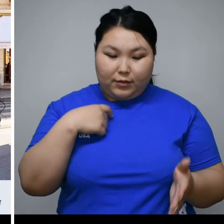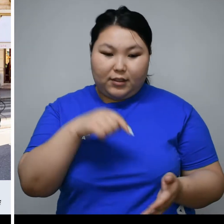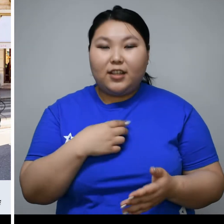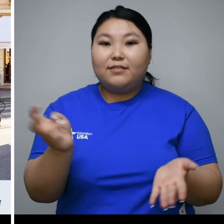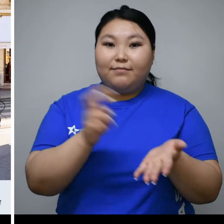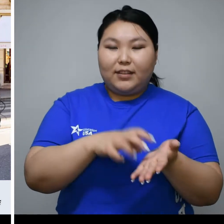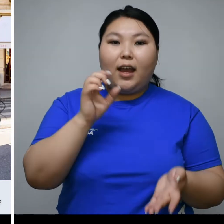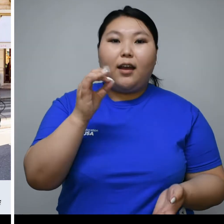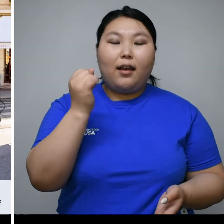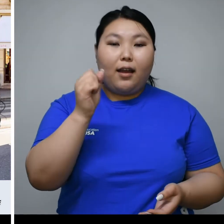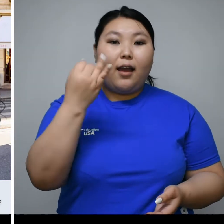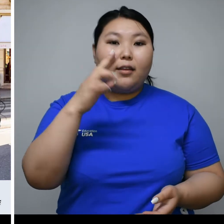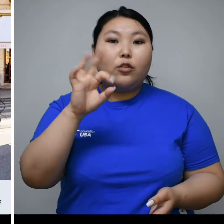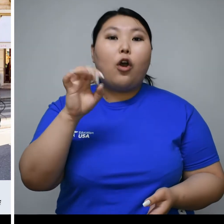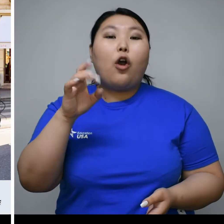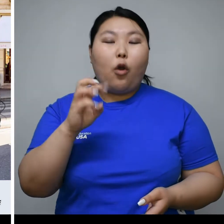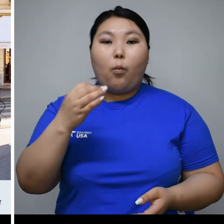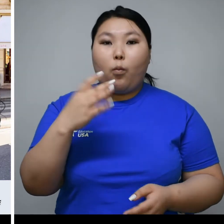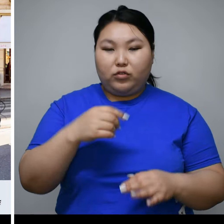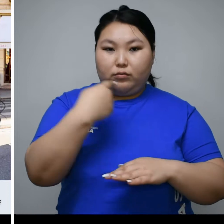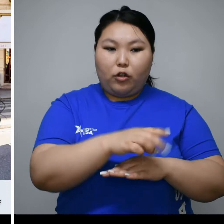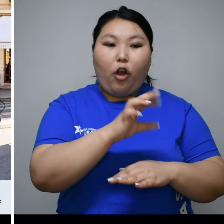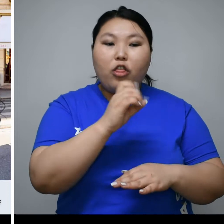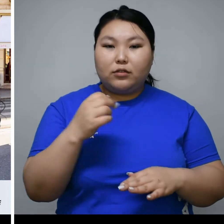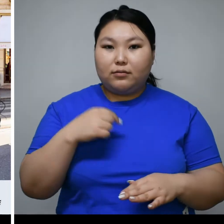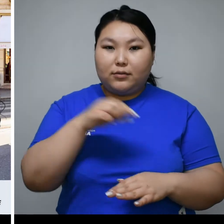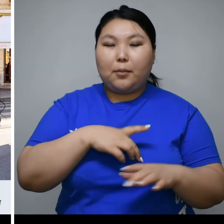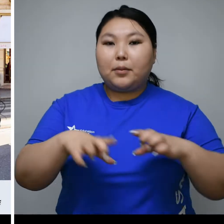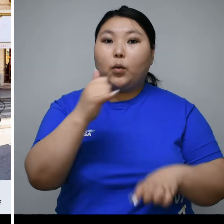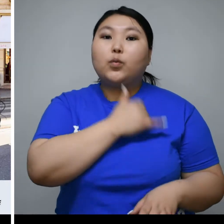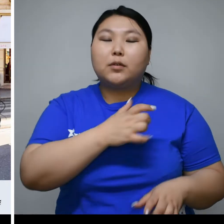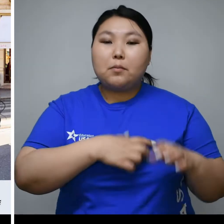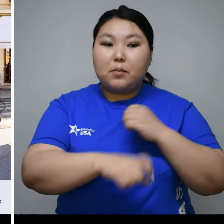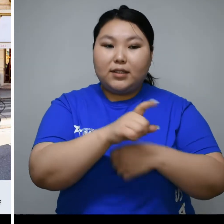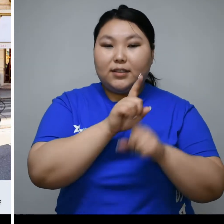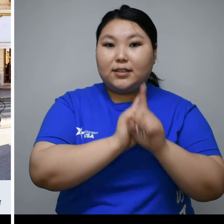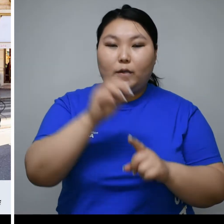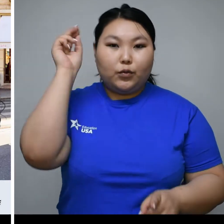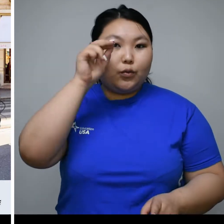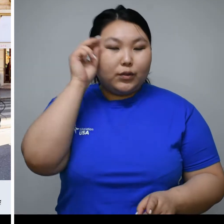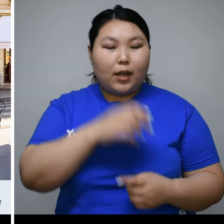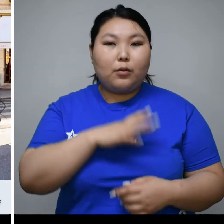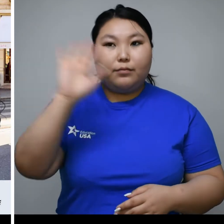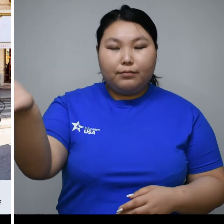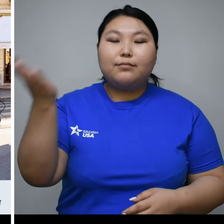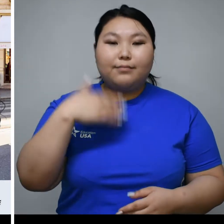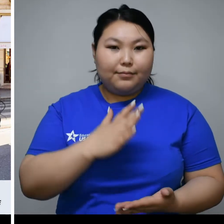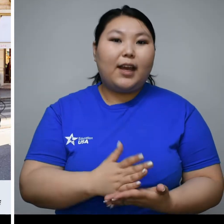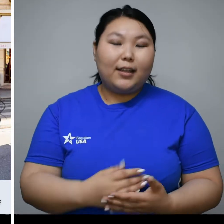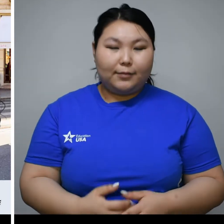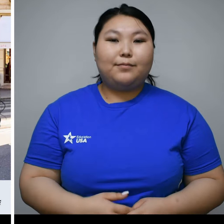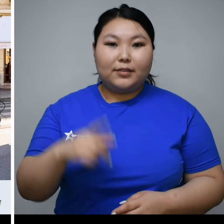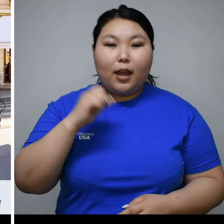тэгээд Idaho мужийн Lewis Clark State College гэдэг коллежид яг бизнесийн удирдлын мэрэгжлийнхээ дагуу суралцаад буцаж ирсэн